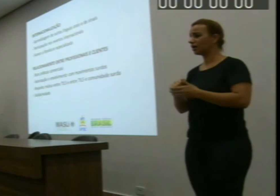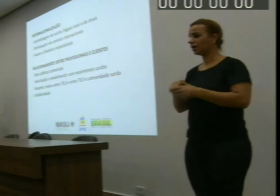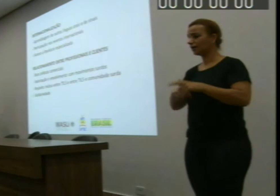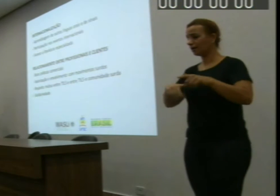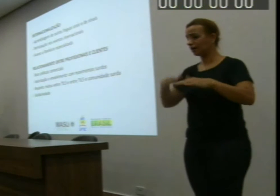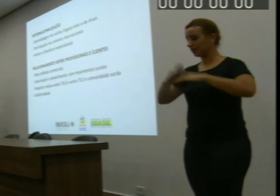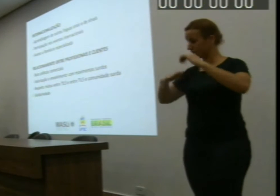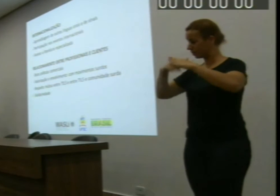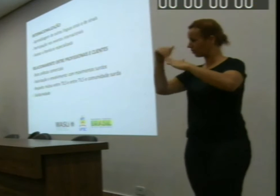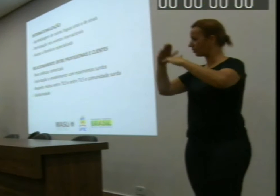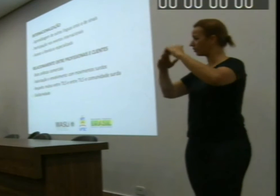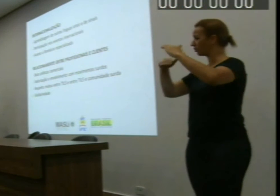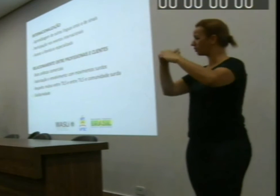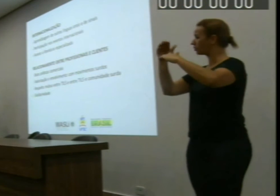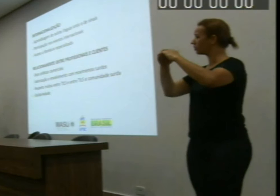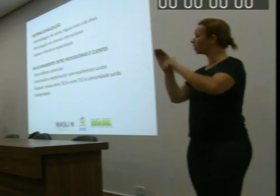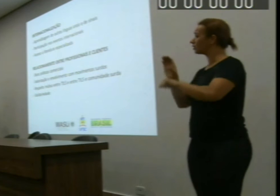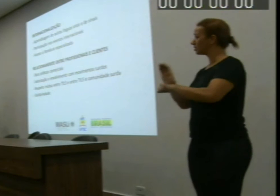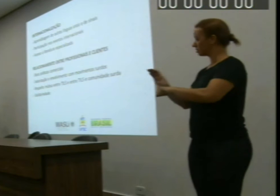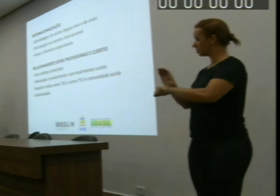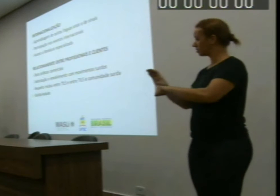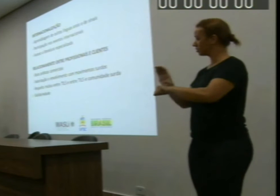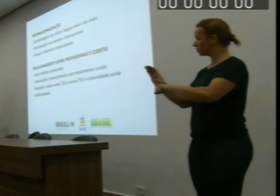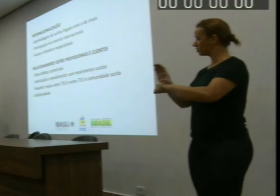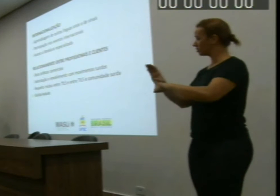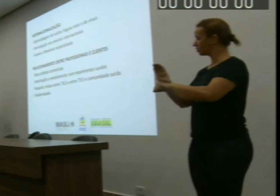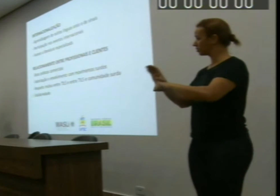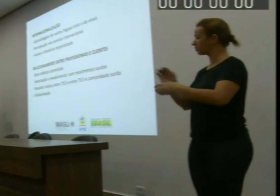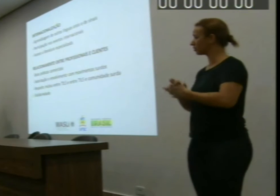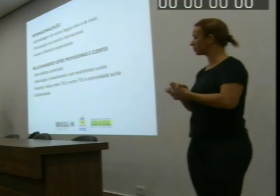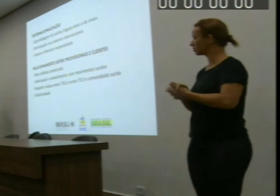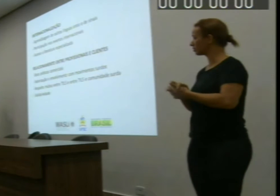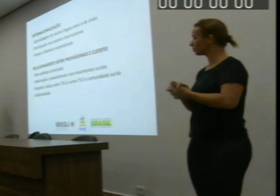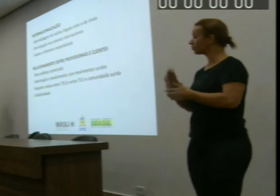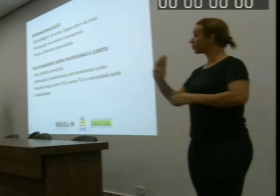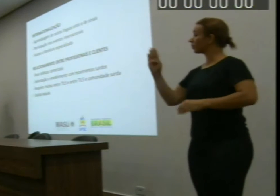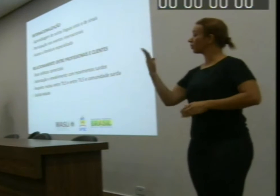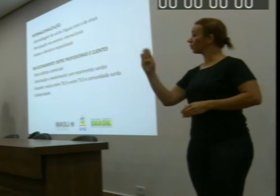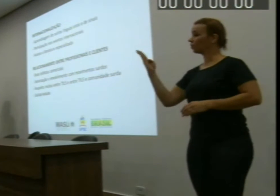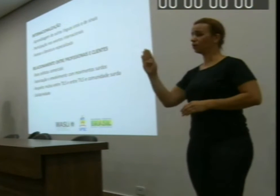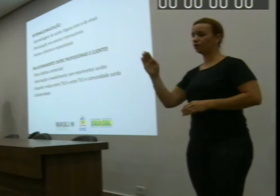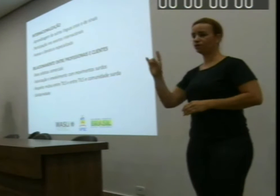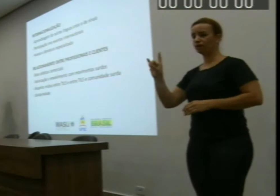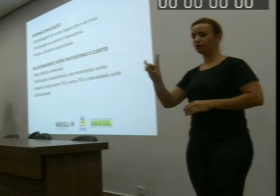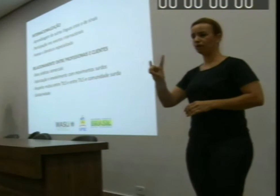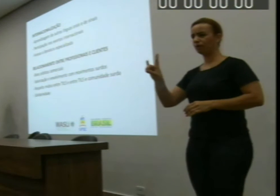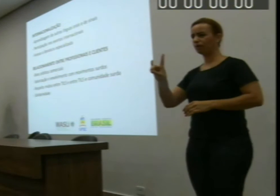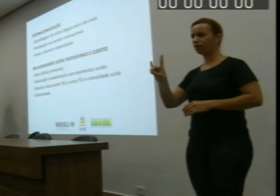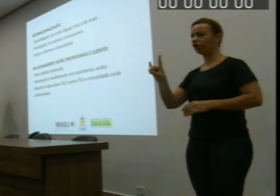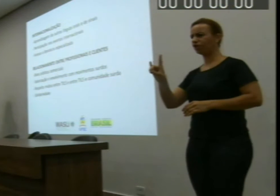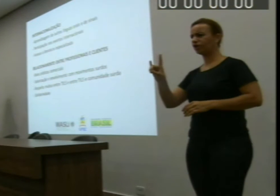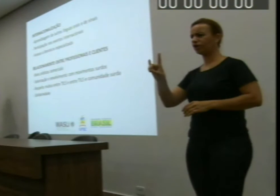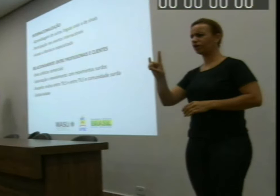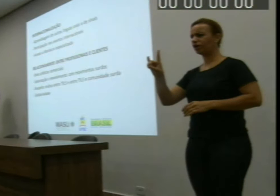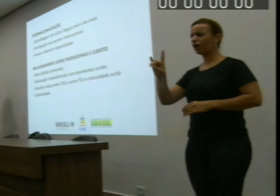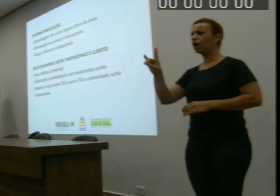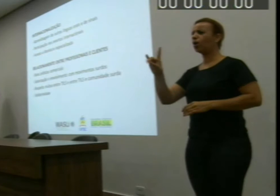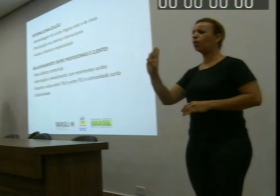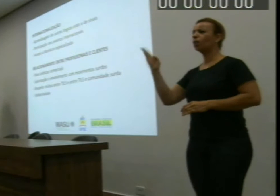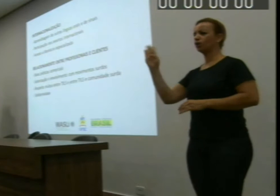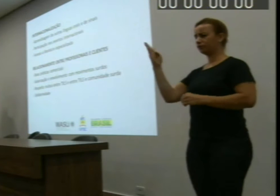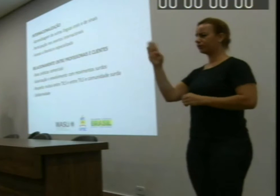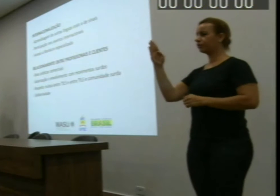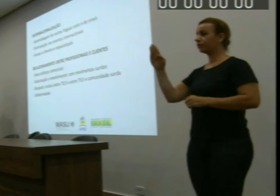informação também mas aqui do lado na Bolívia não existe formação de intérprete de lá no